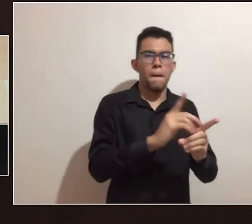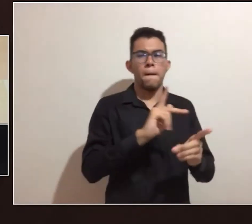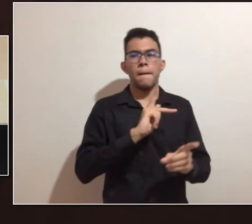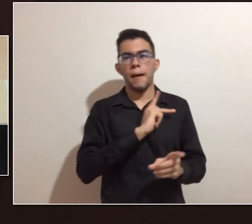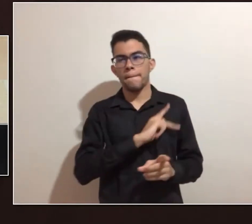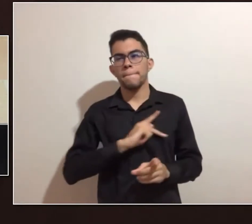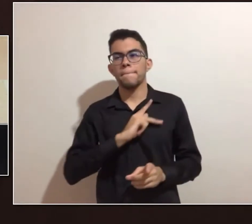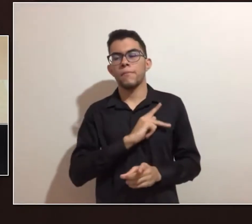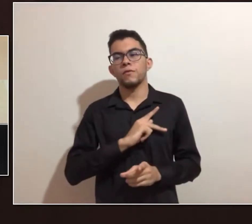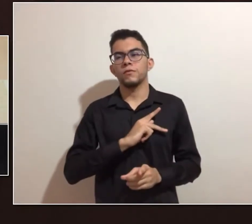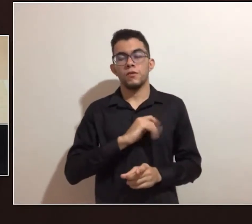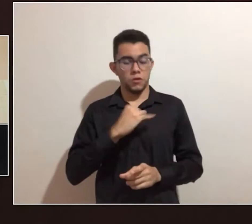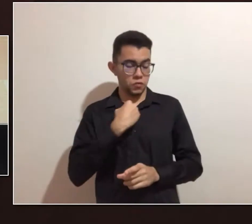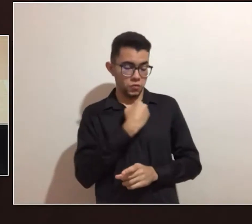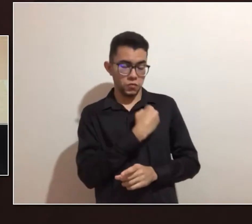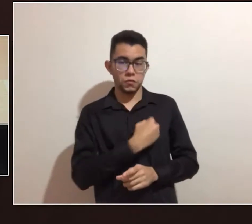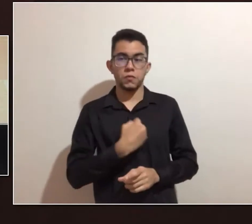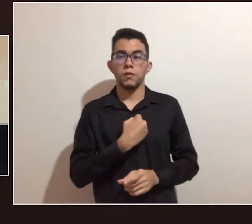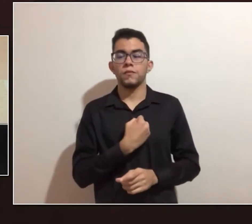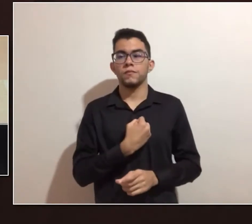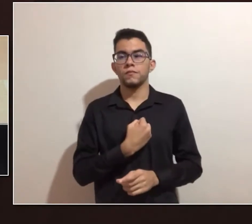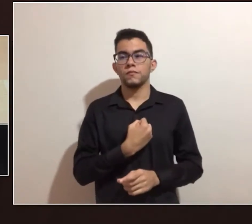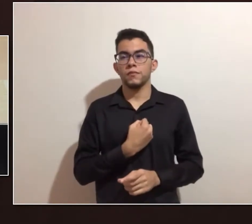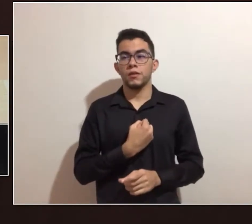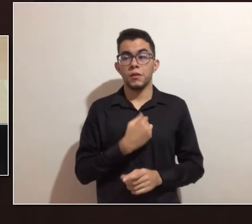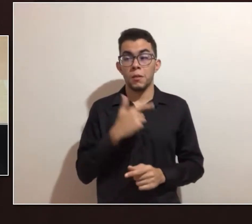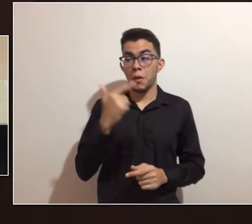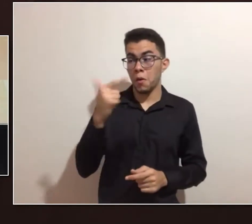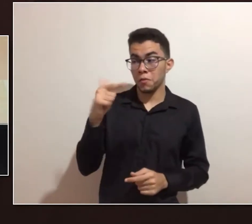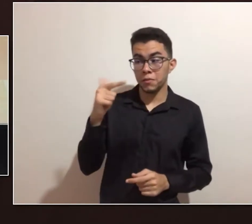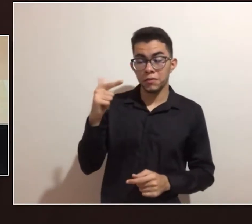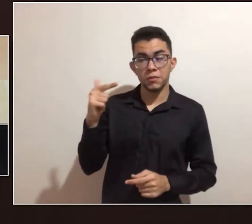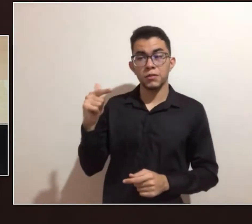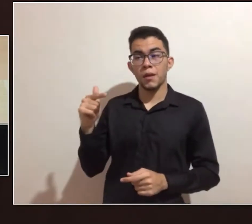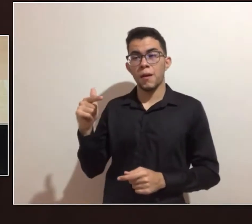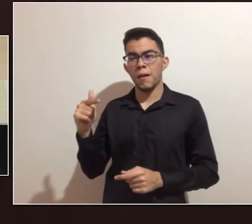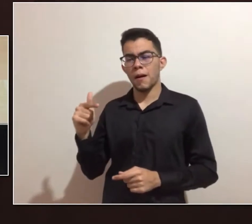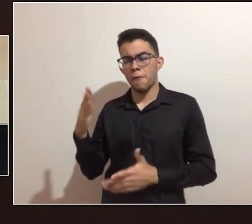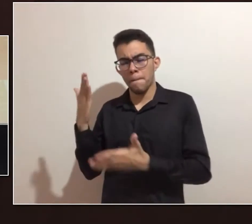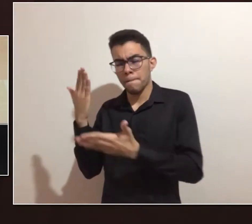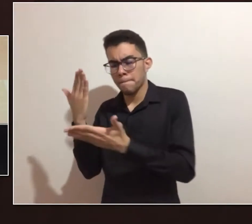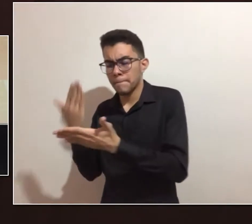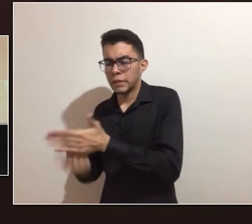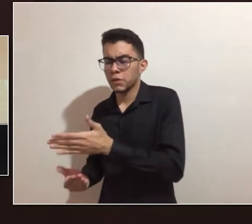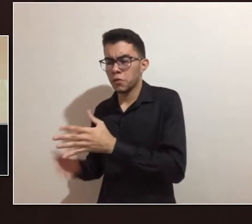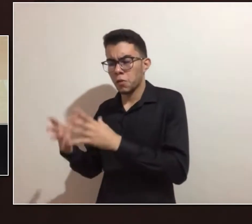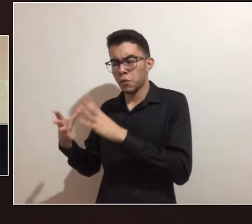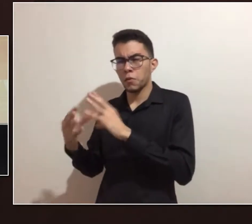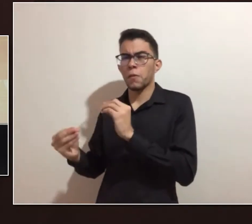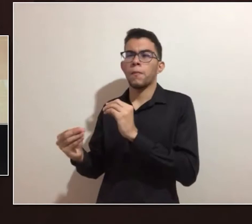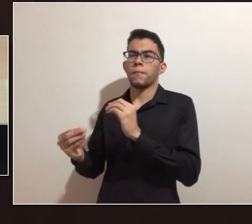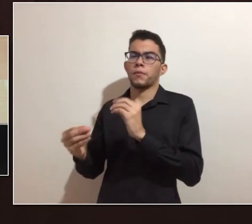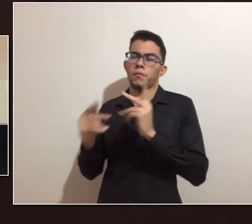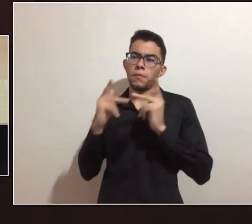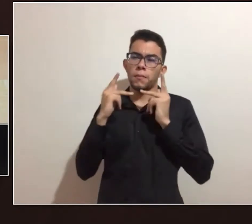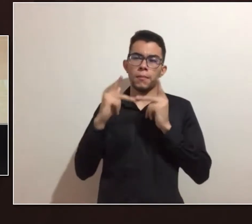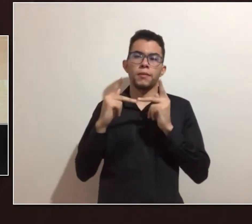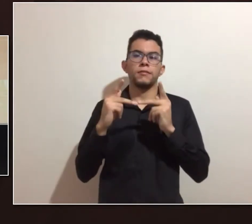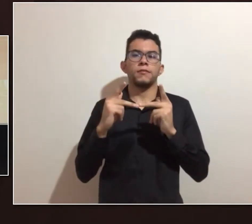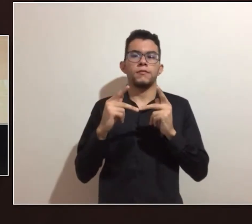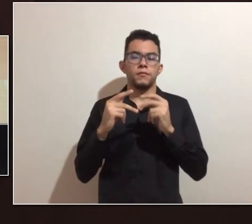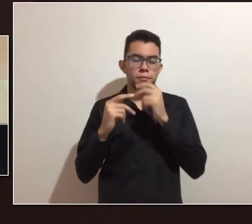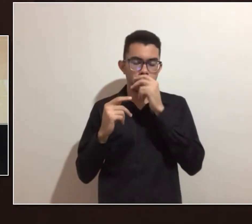do segundo século, não se ouvia mais uma pregação como de Pedro, no